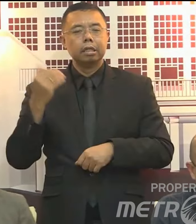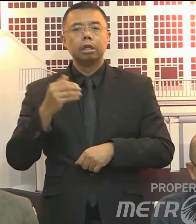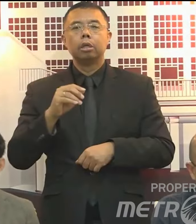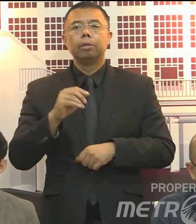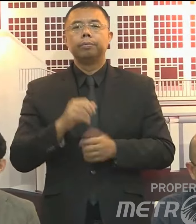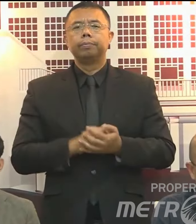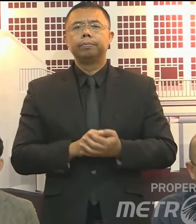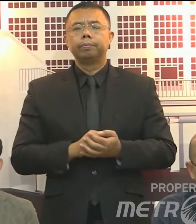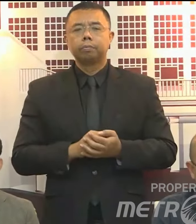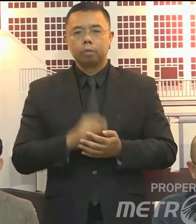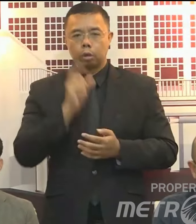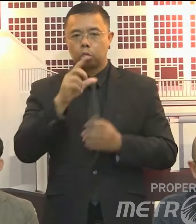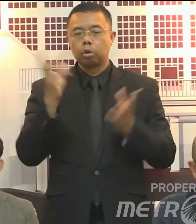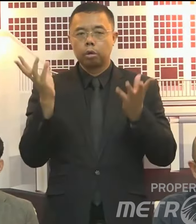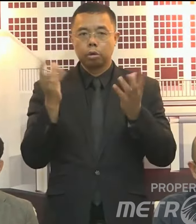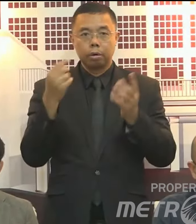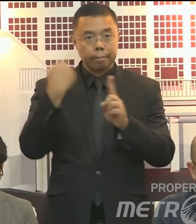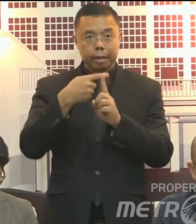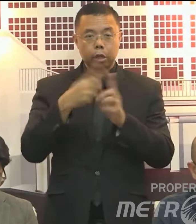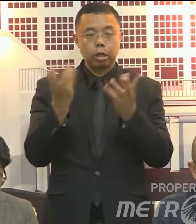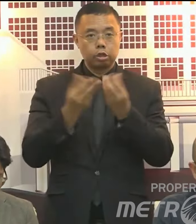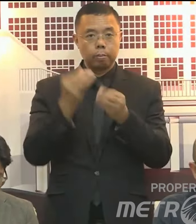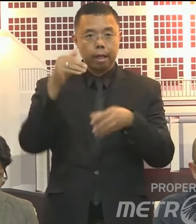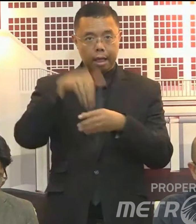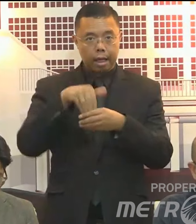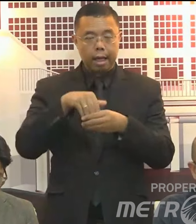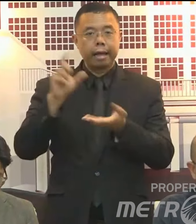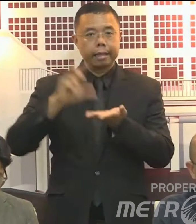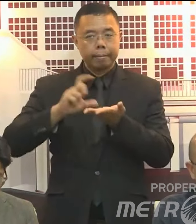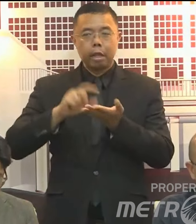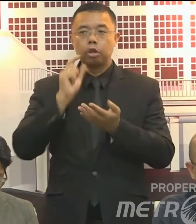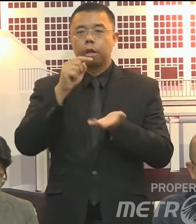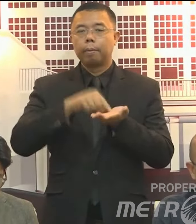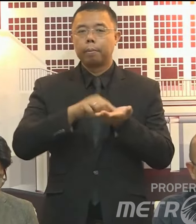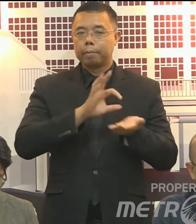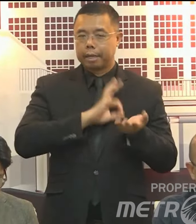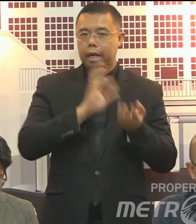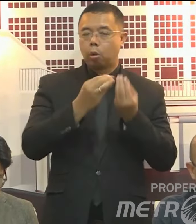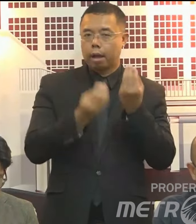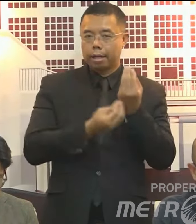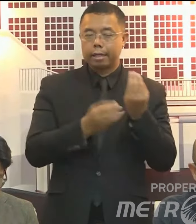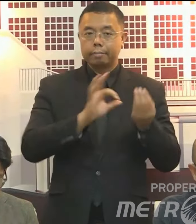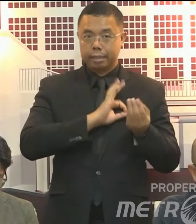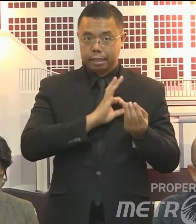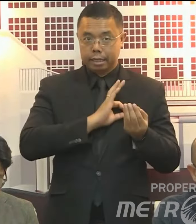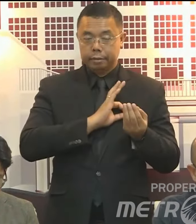untuk rekapitulasi di tingkat kecamatan untuk pemilu presiden dan wakil presiden